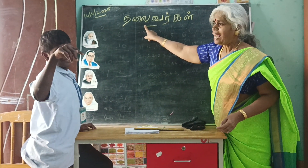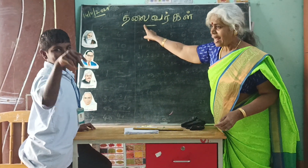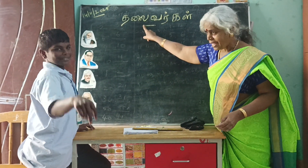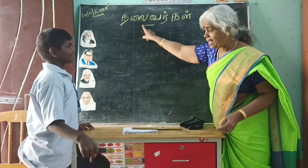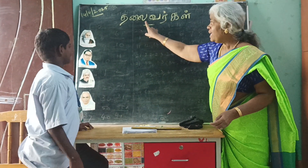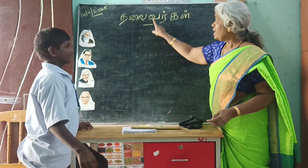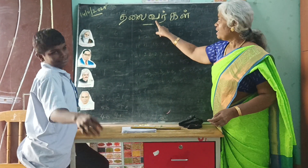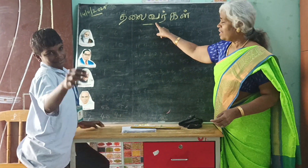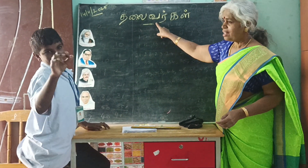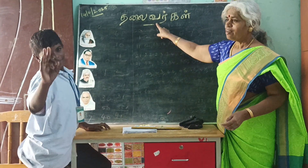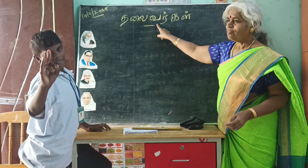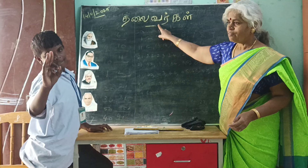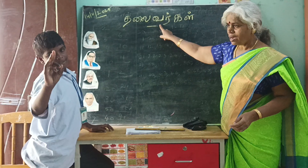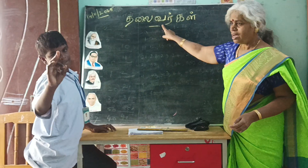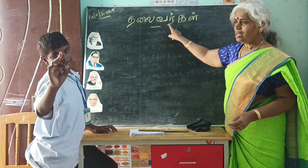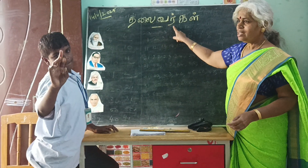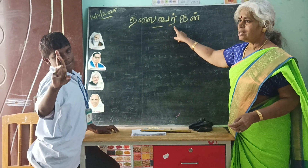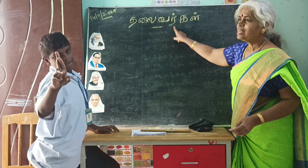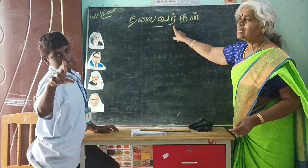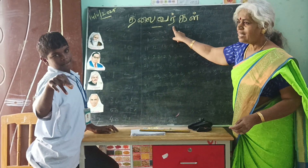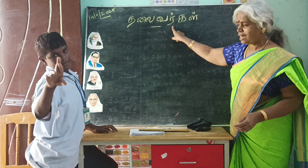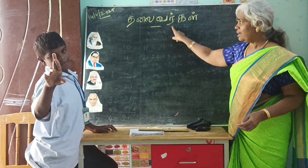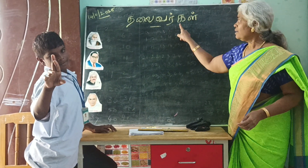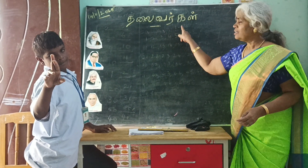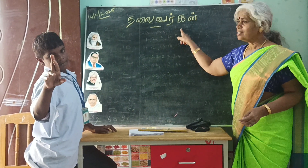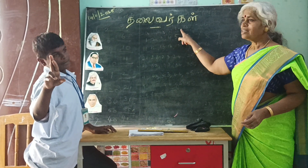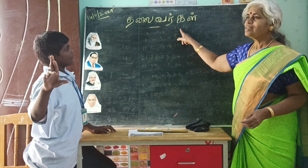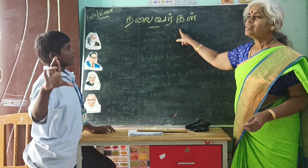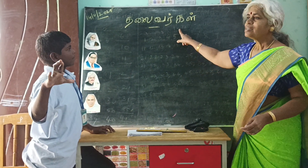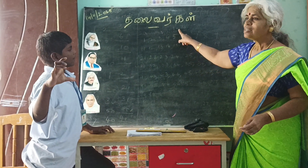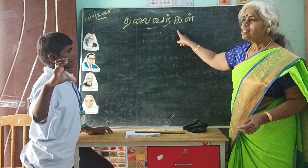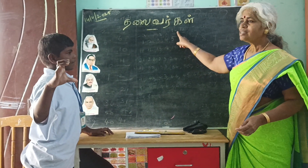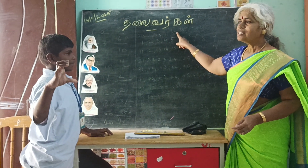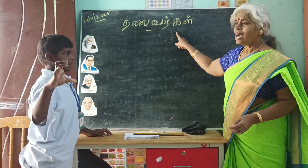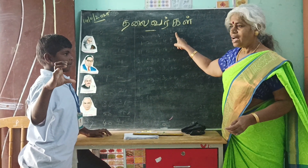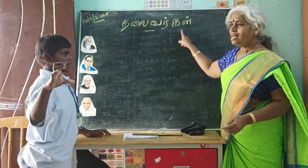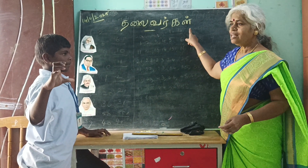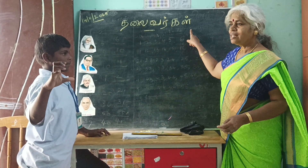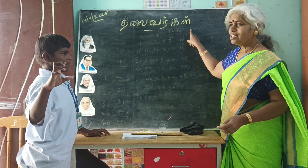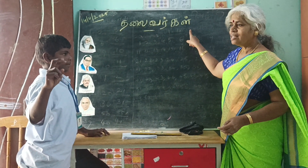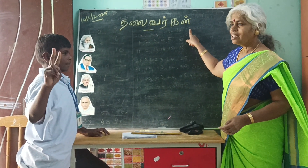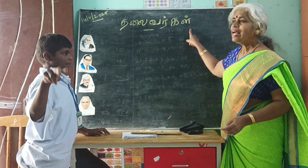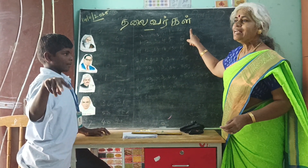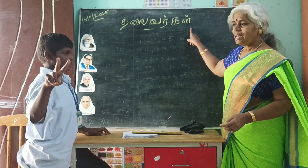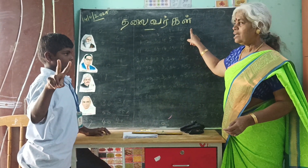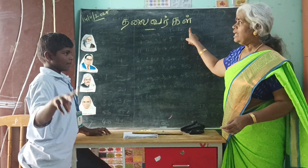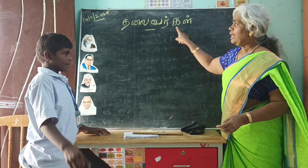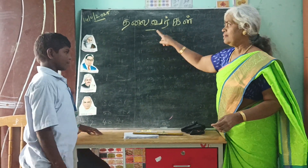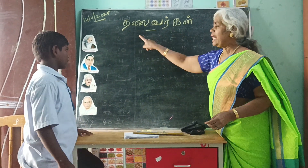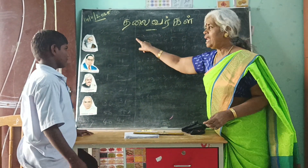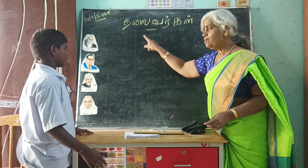லை வா எர் க இல்